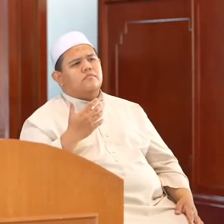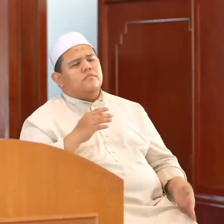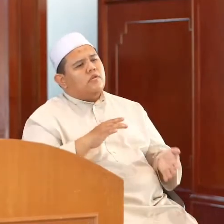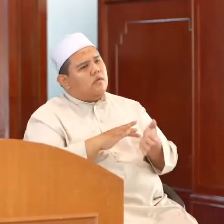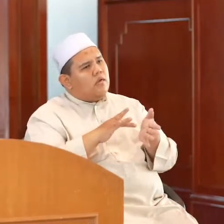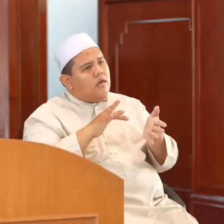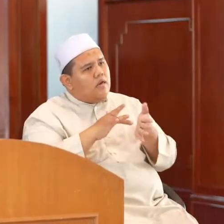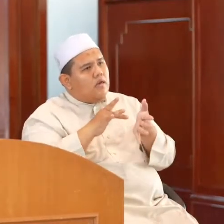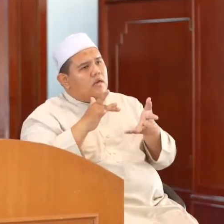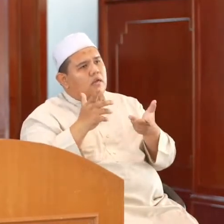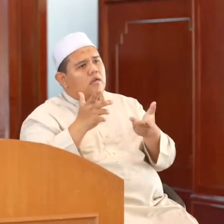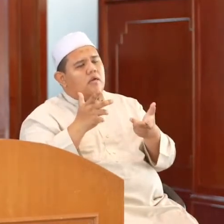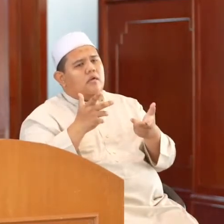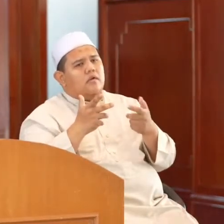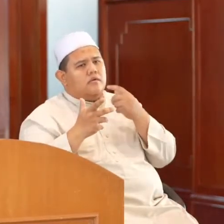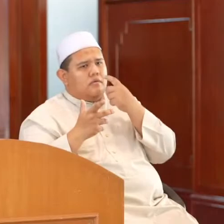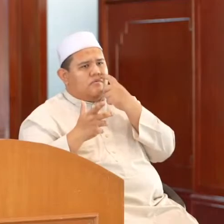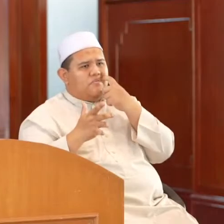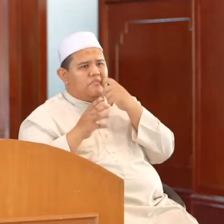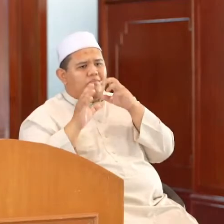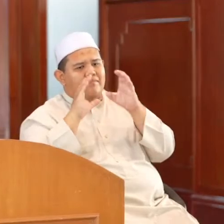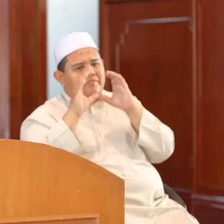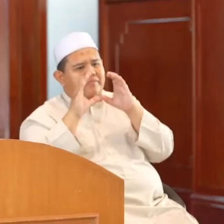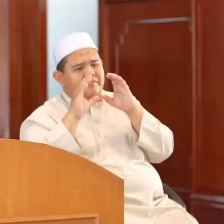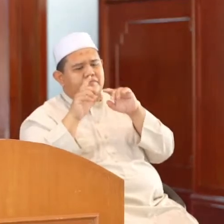Kadang-kadang kena bahasa apa?